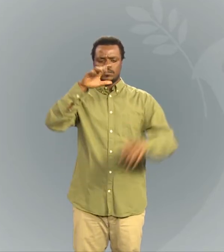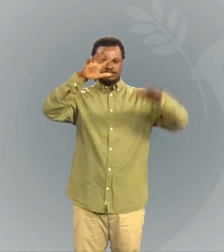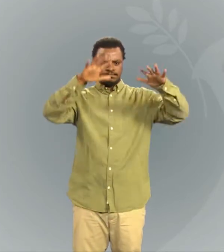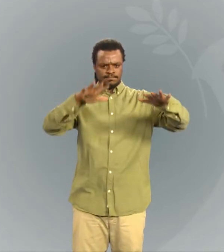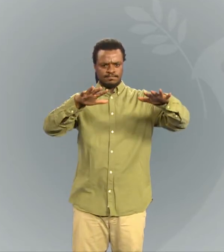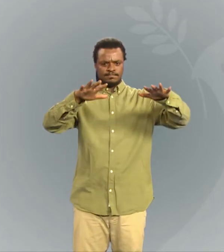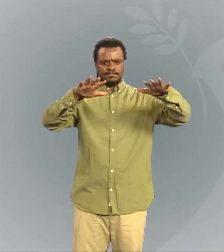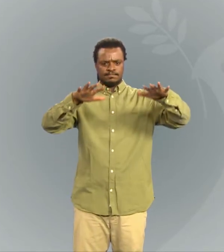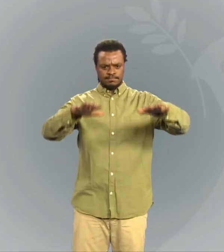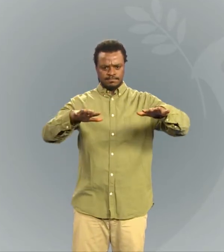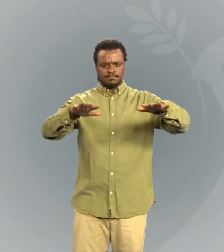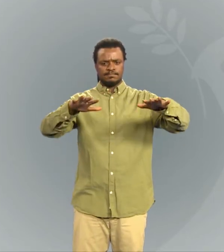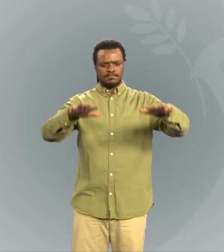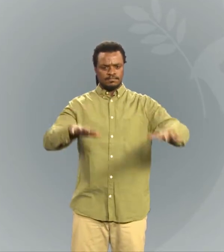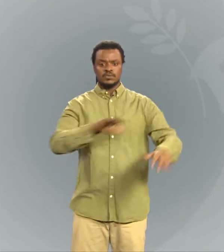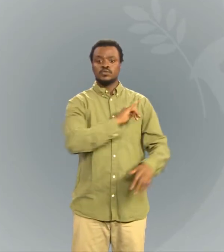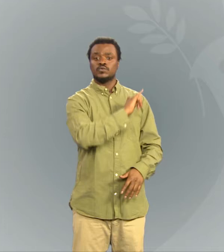L'eau baisse jusqu'au 10e mois.